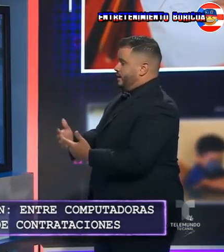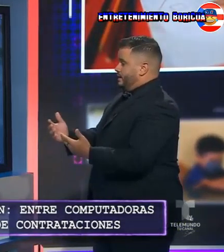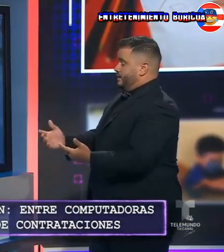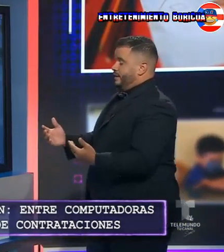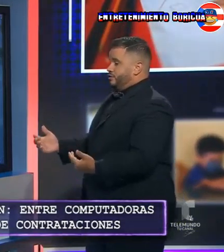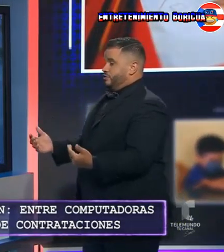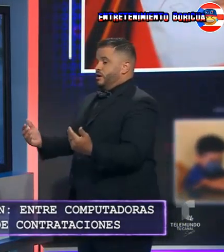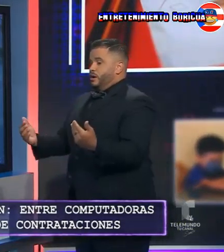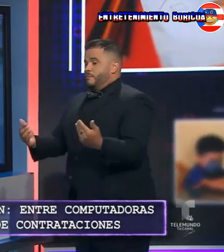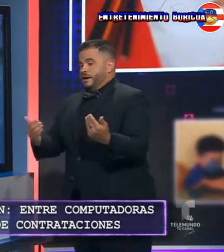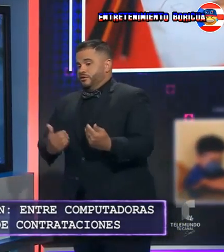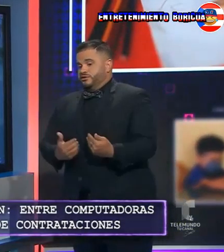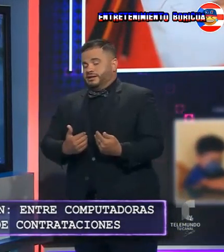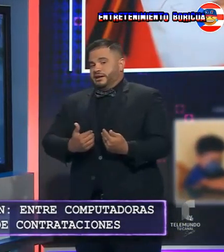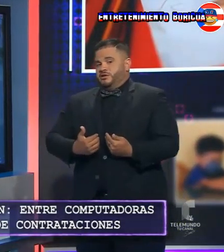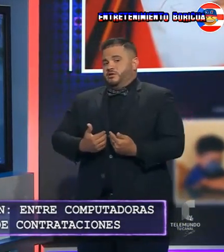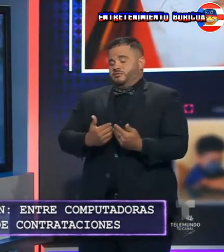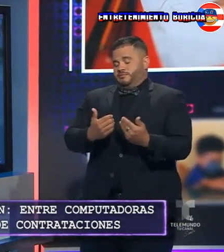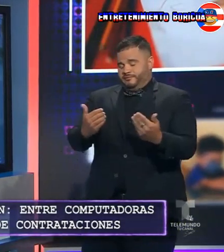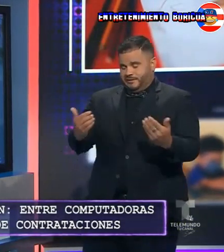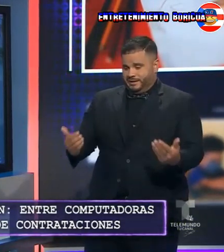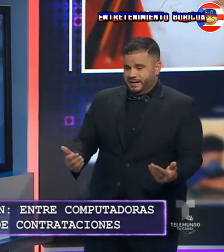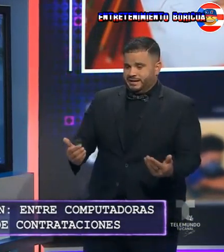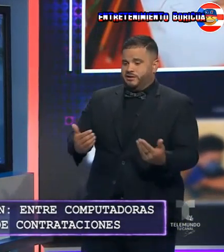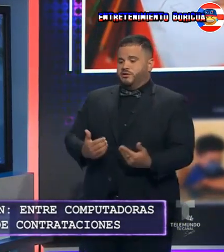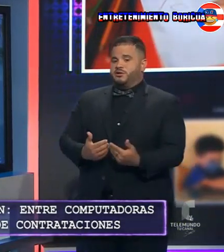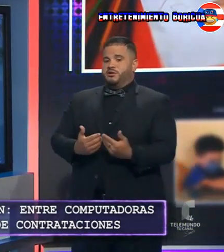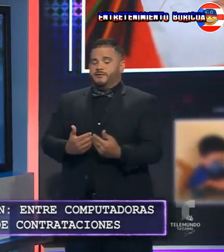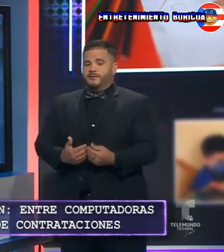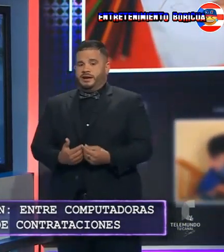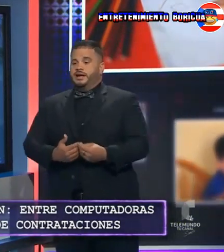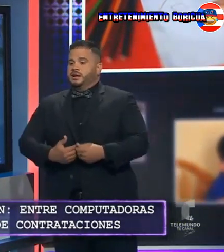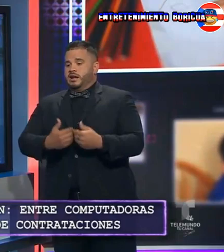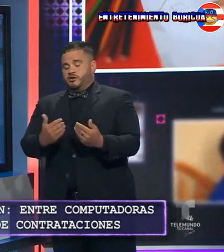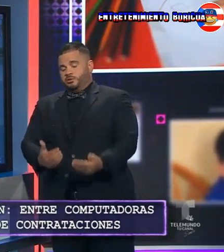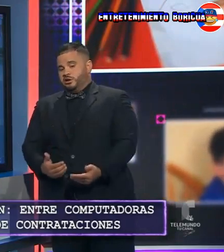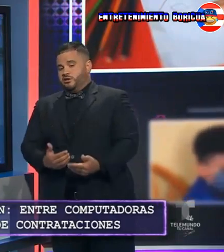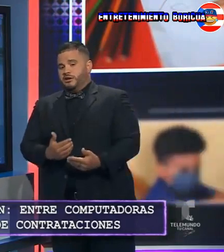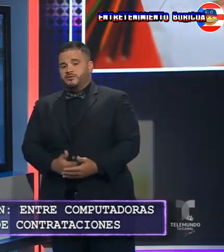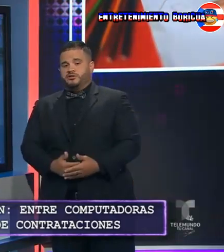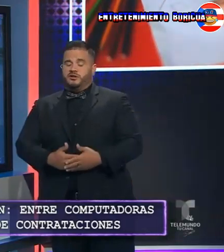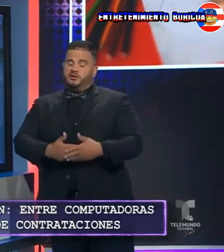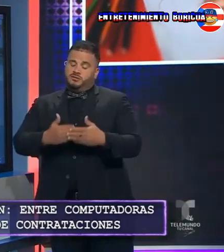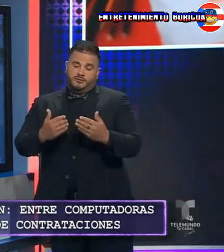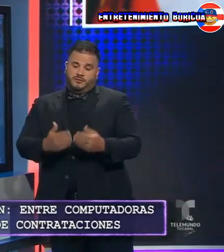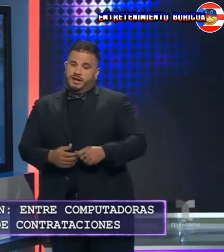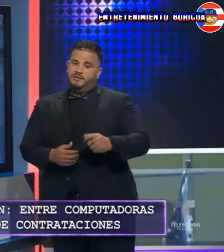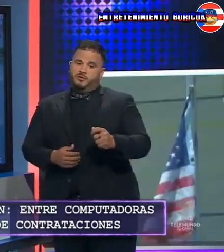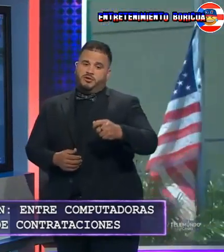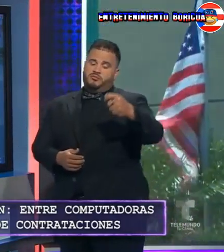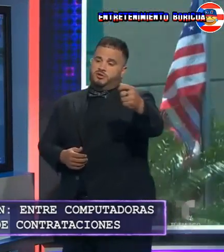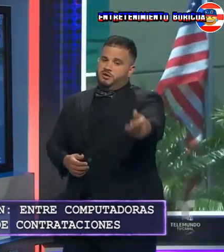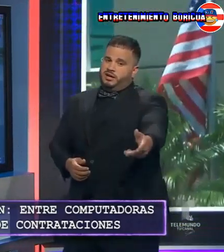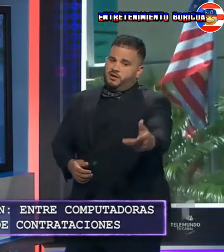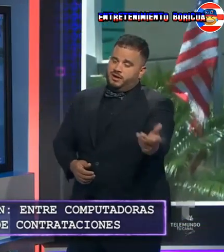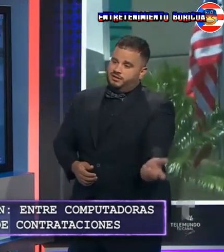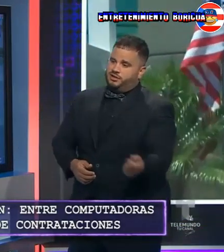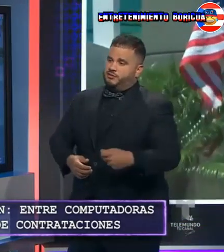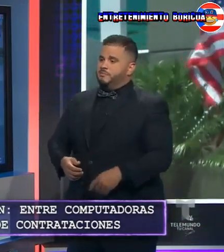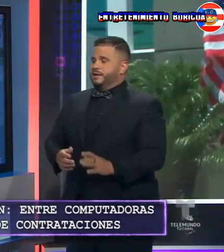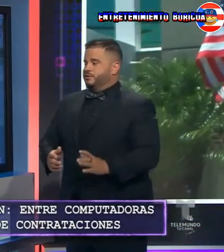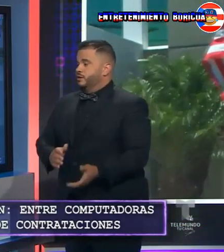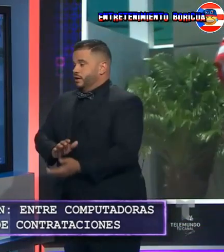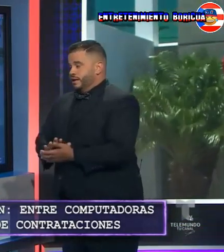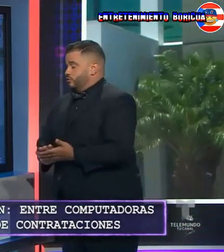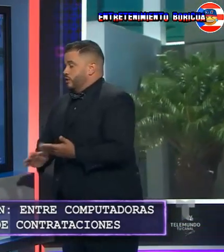que hay escuelas que sí. De hecho, me consta, tengo familiar que conozco que fue, la computadora no le funcionó y fue y buscó los módulos en la escuela y se los